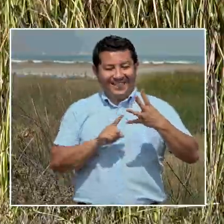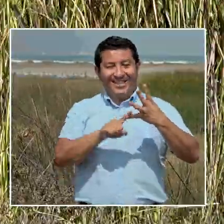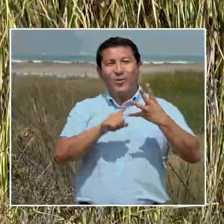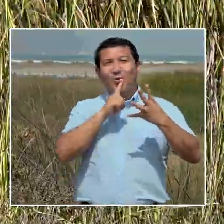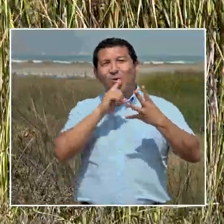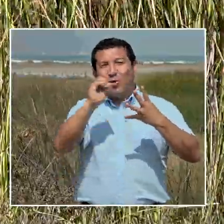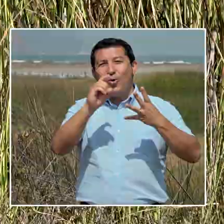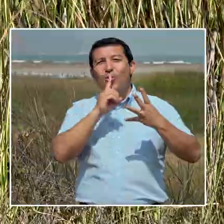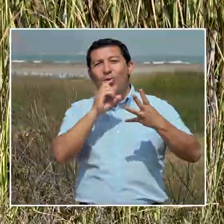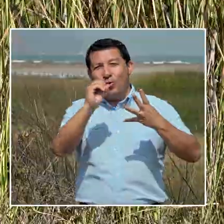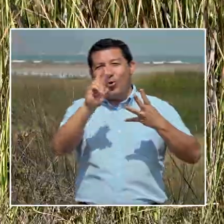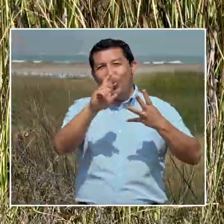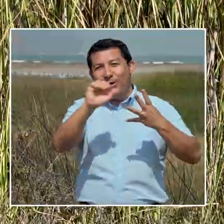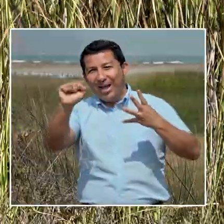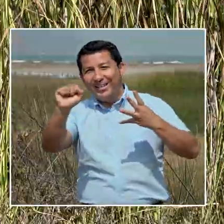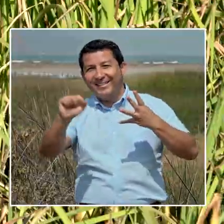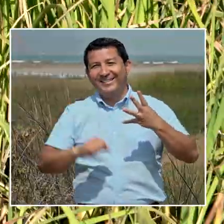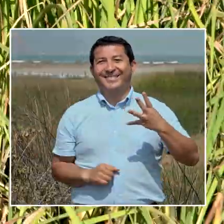y totora